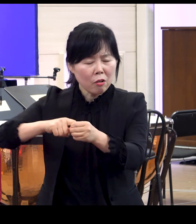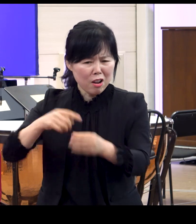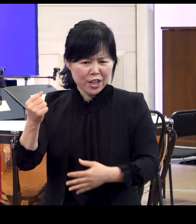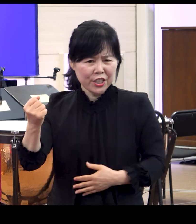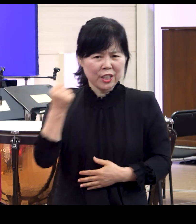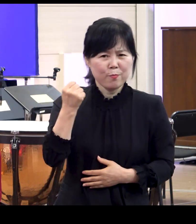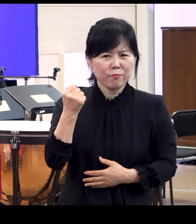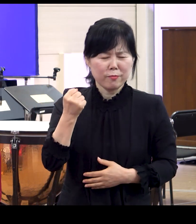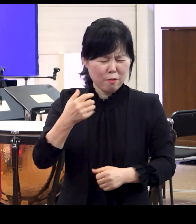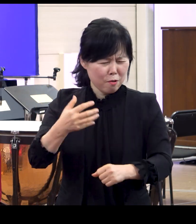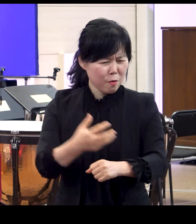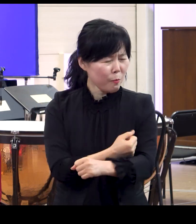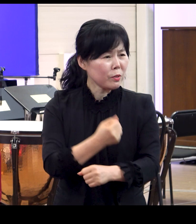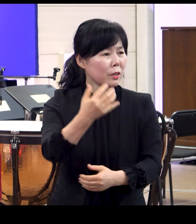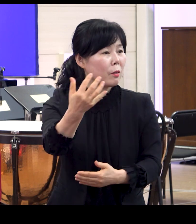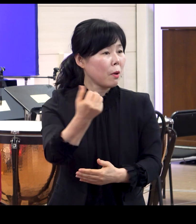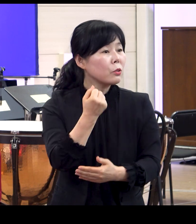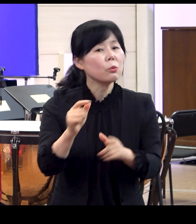에너지를 만들어냅니다.